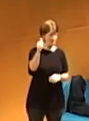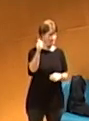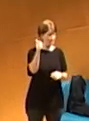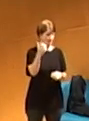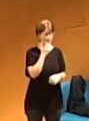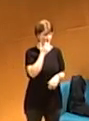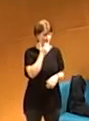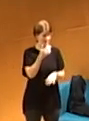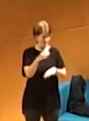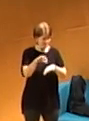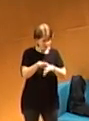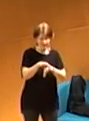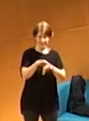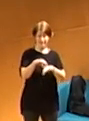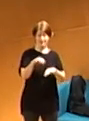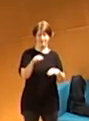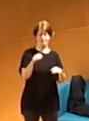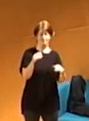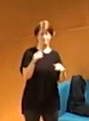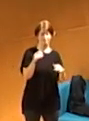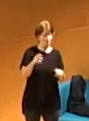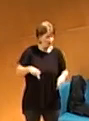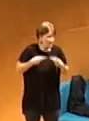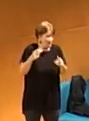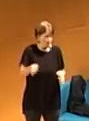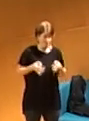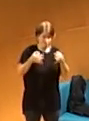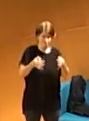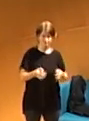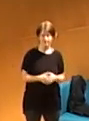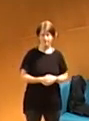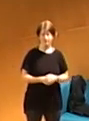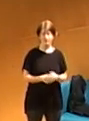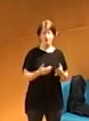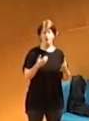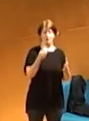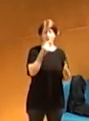marier, avoir une vie normale. Et bon...